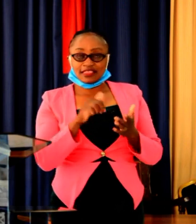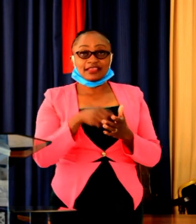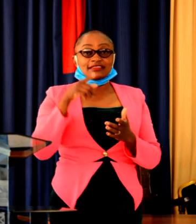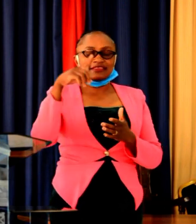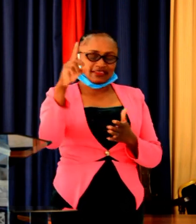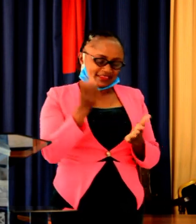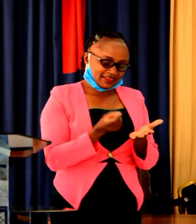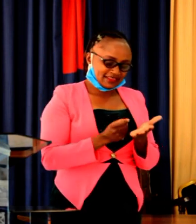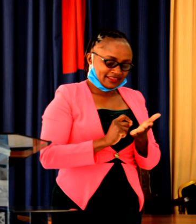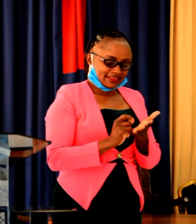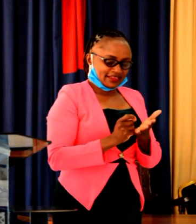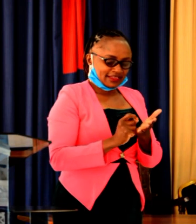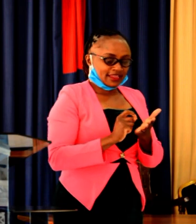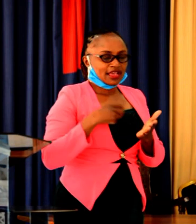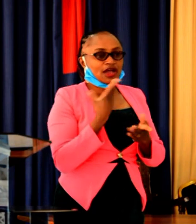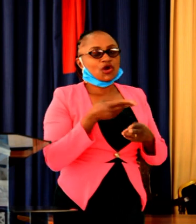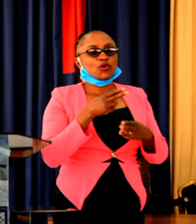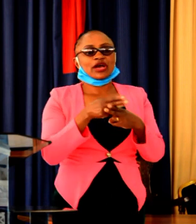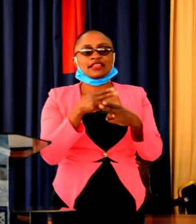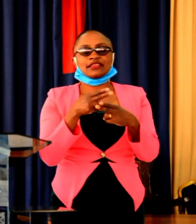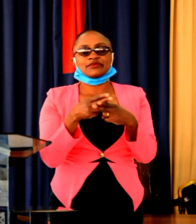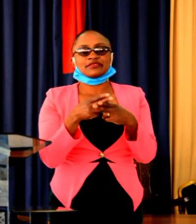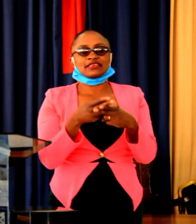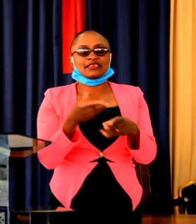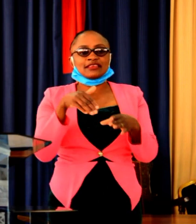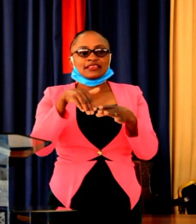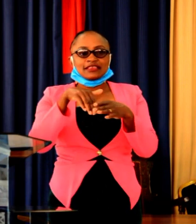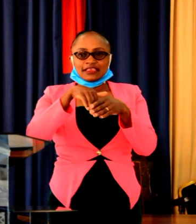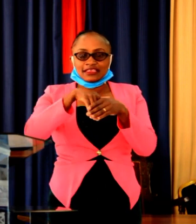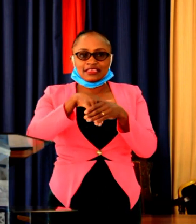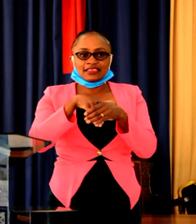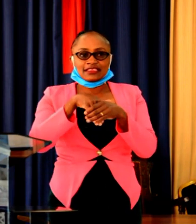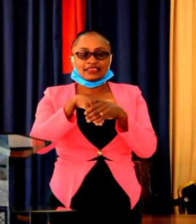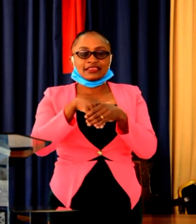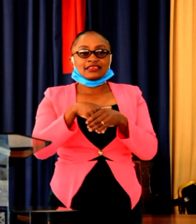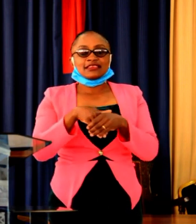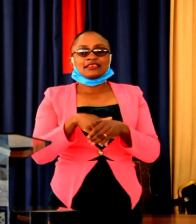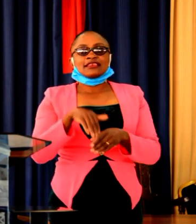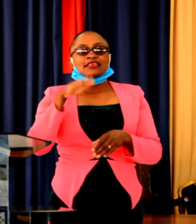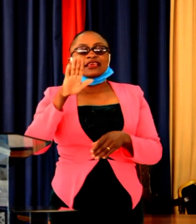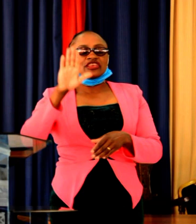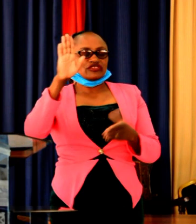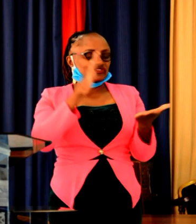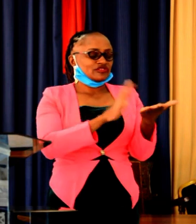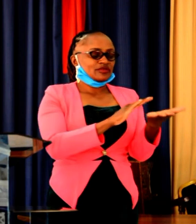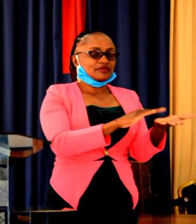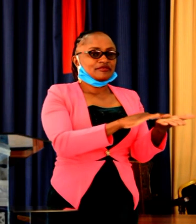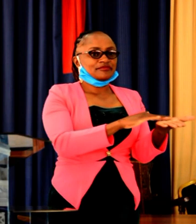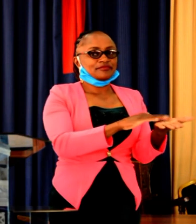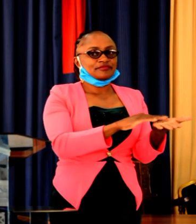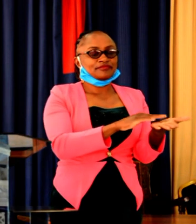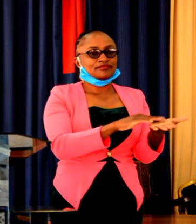amechora majina yetu katika vitanga vyake, vitanga is palm, the palm of his